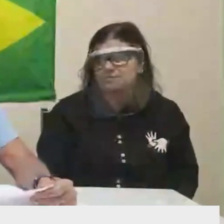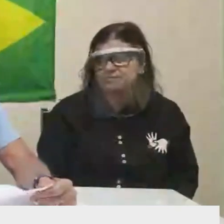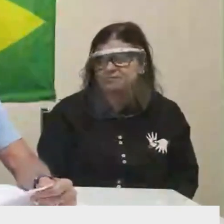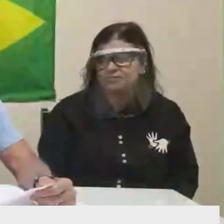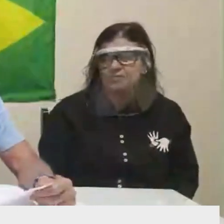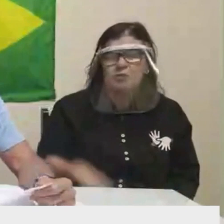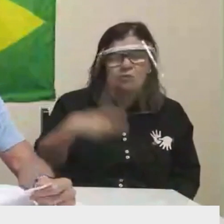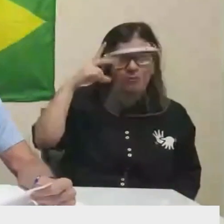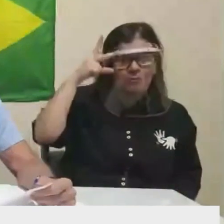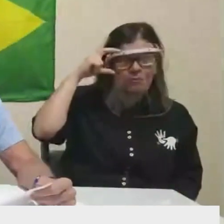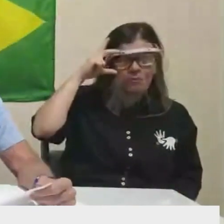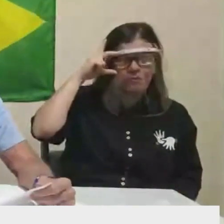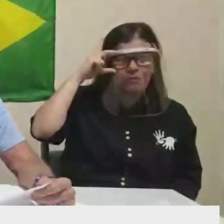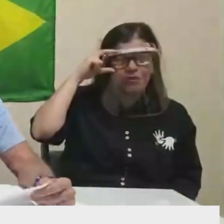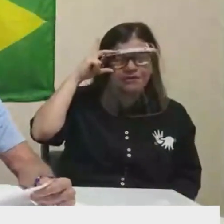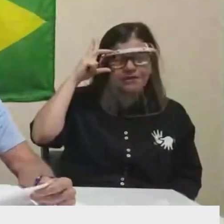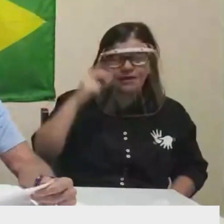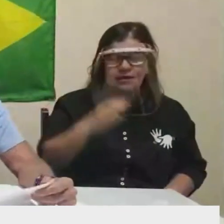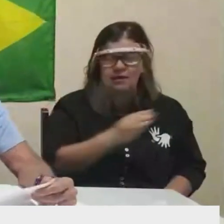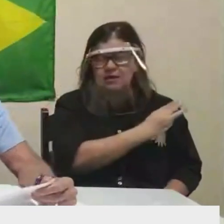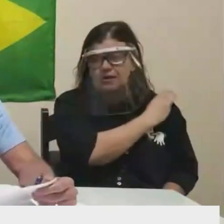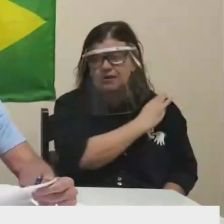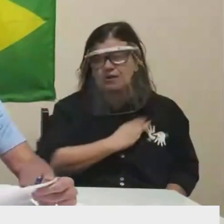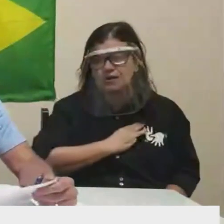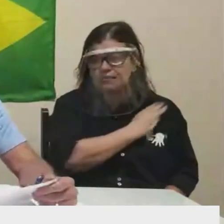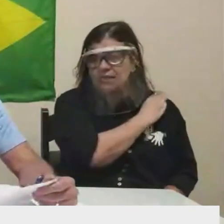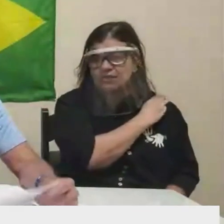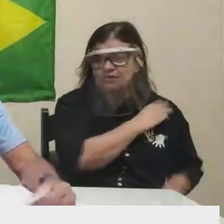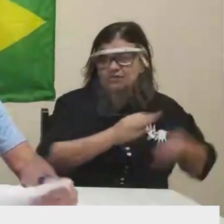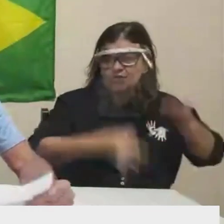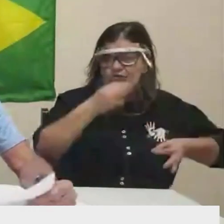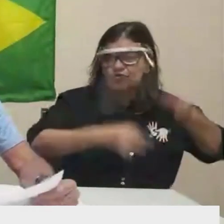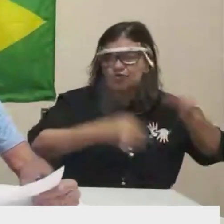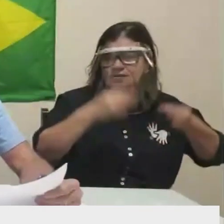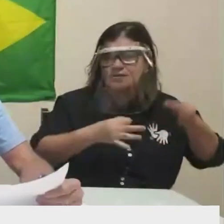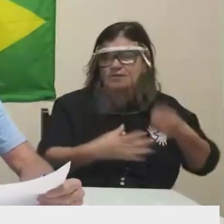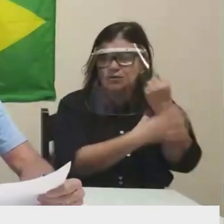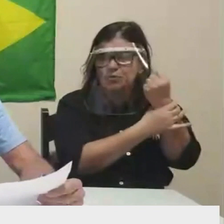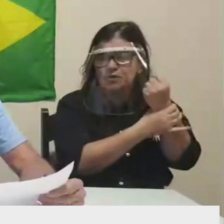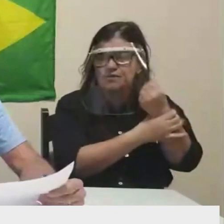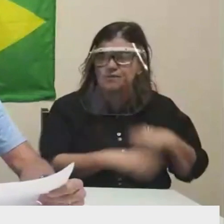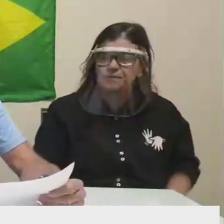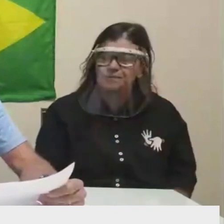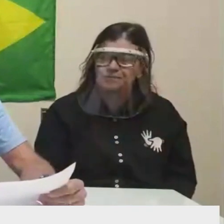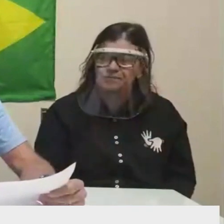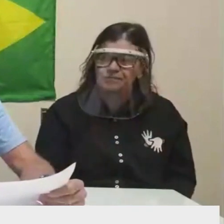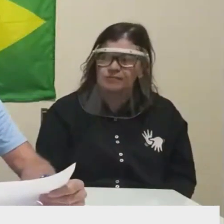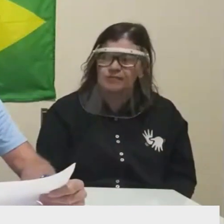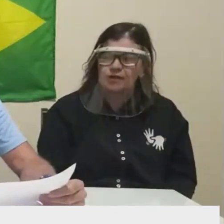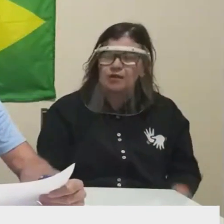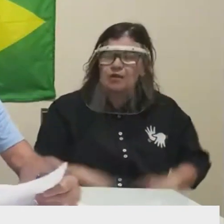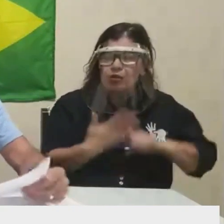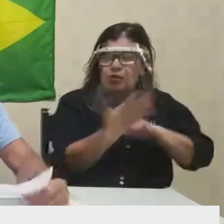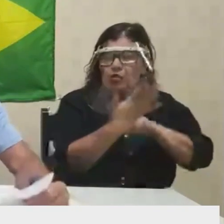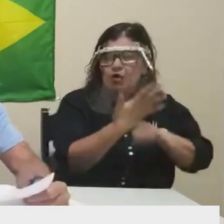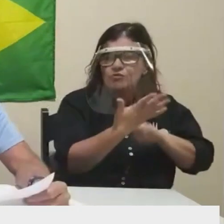O André, obviamente, que é o nosso ministro da Justiça e Segurança Pública. Eu acho que a prorrogação do auxílio emergencial até o